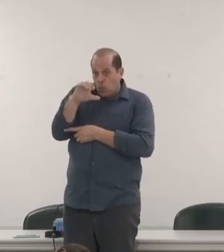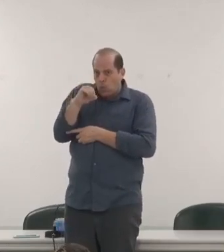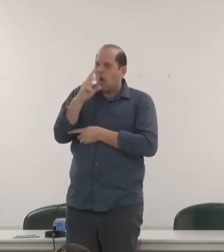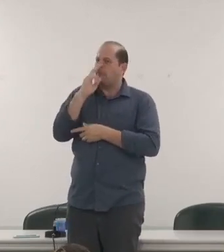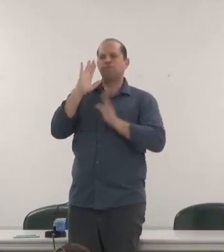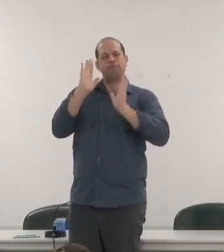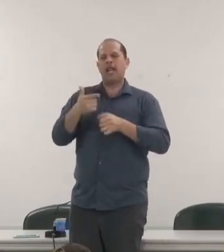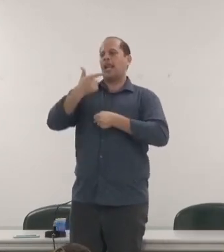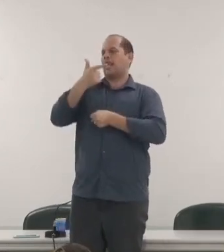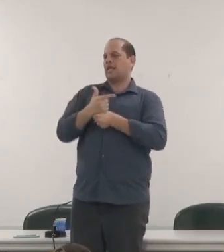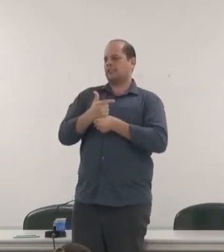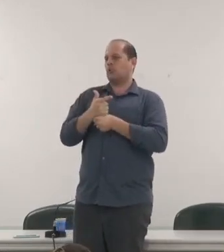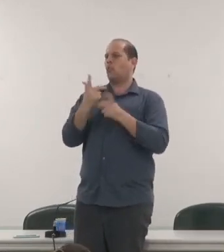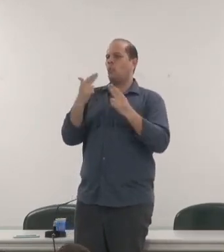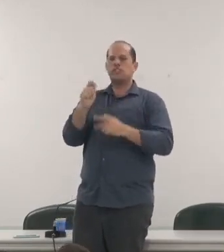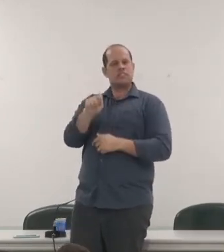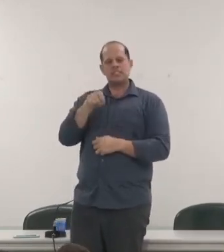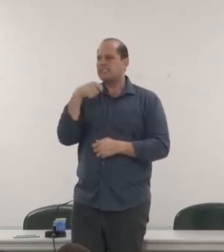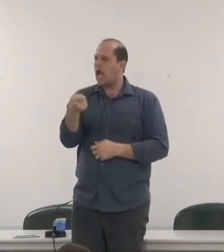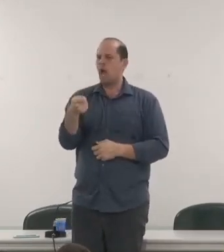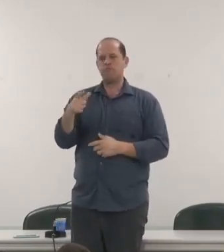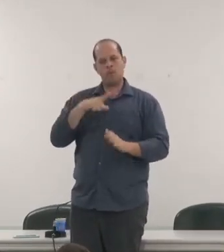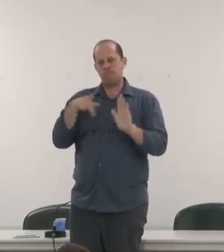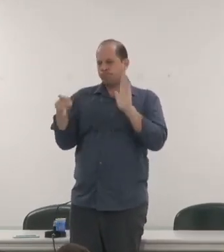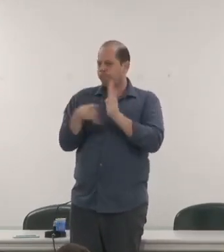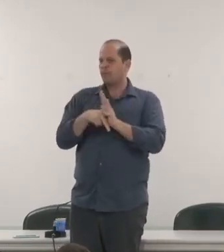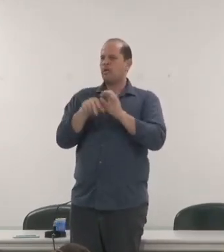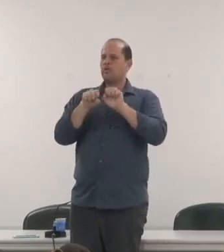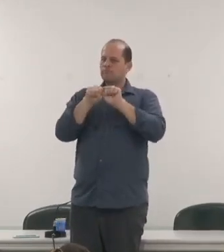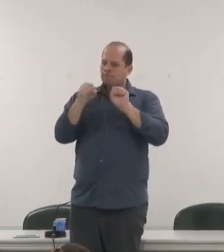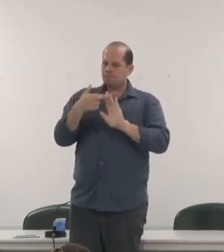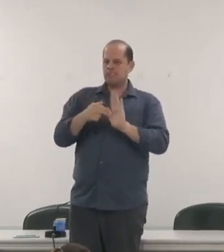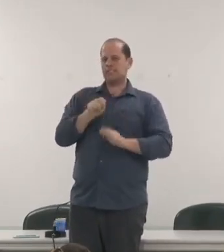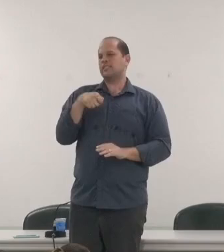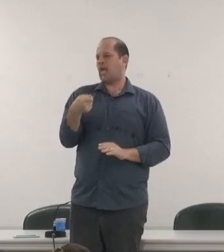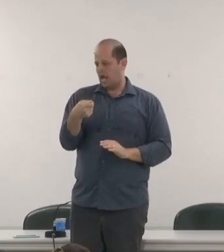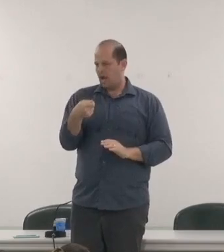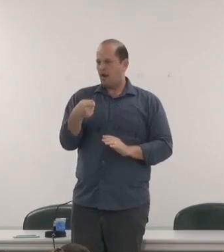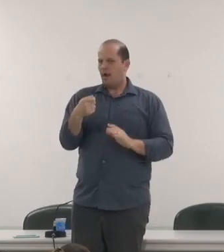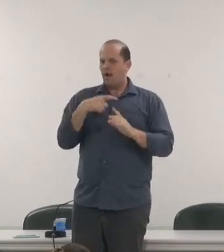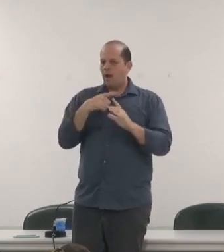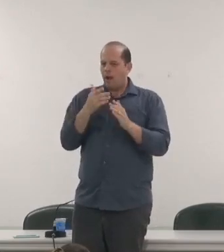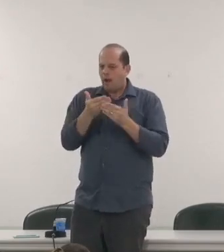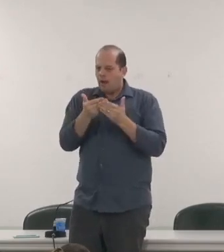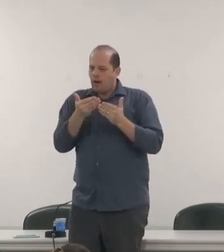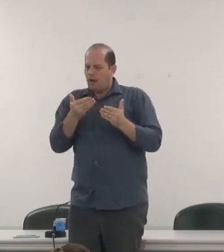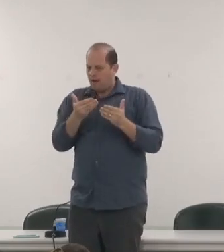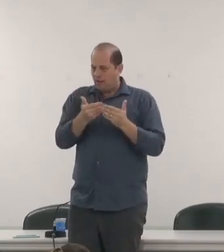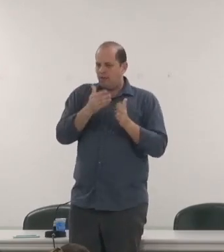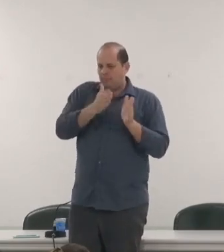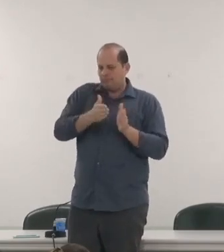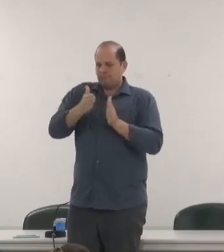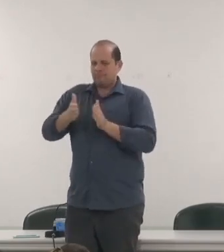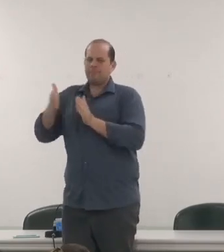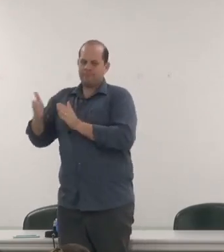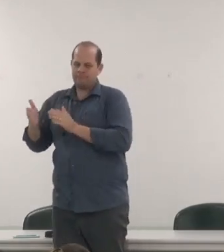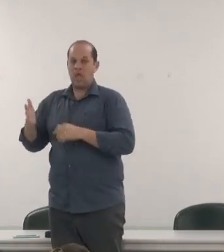icônicos que para categorizar e expressar ideias em língua de sinais. Então, às vezes, não são